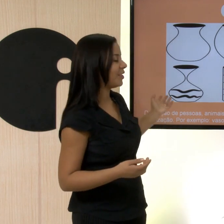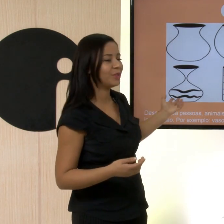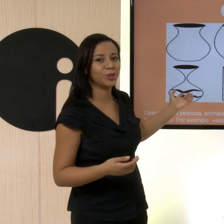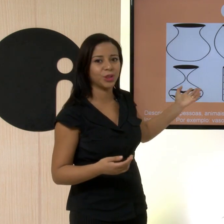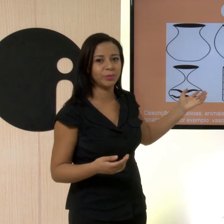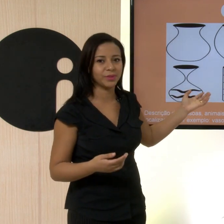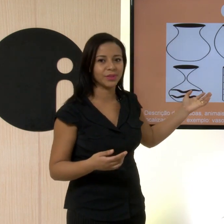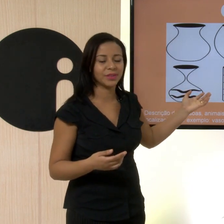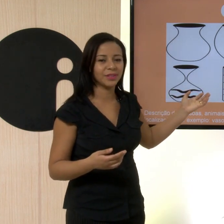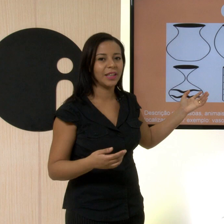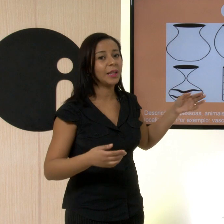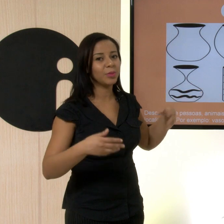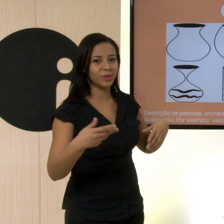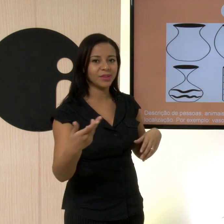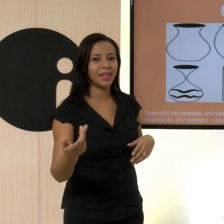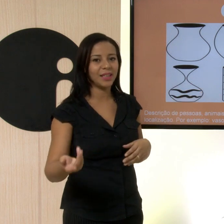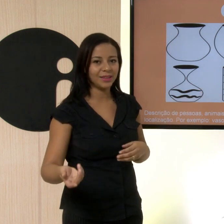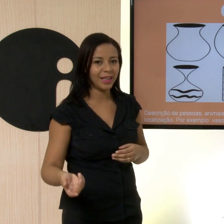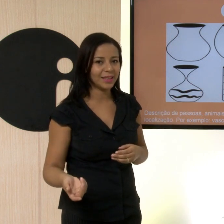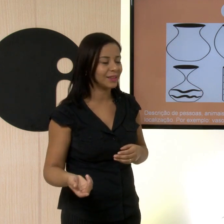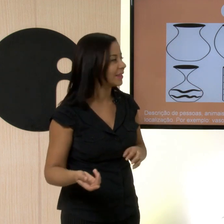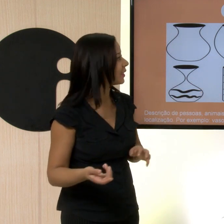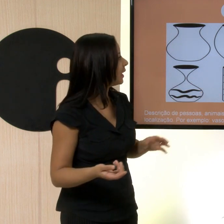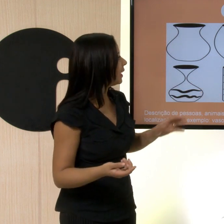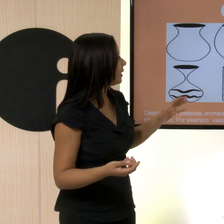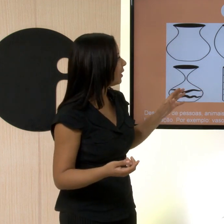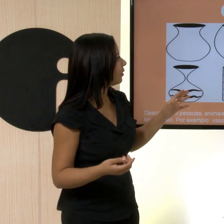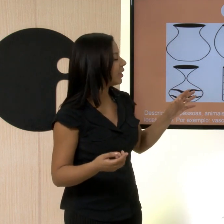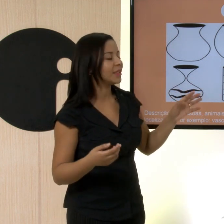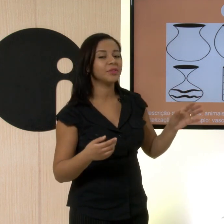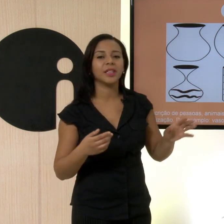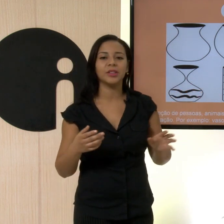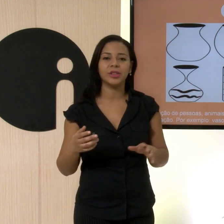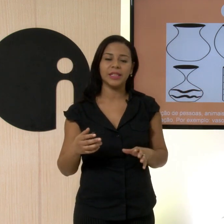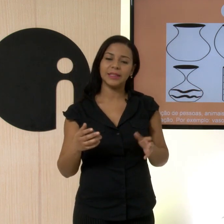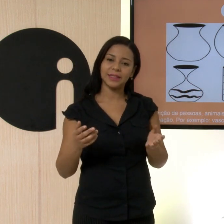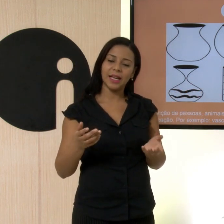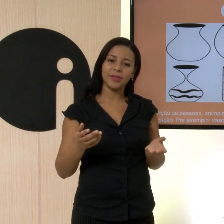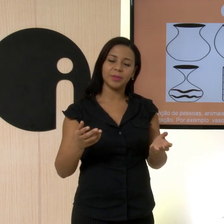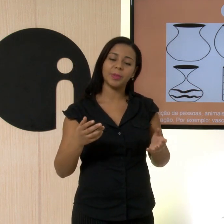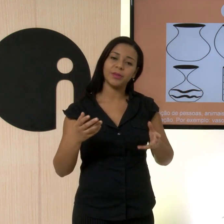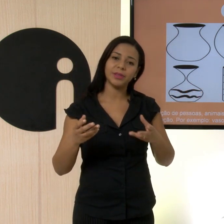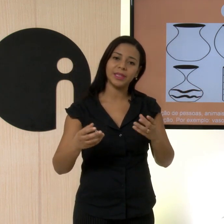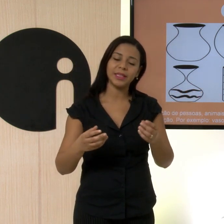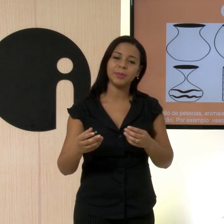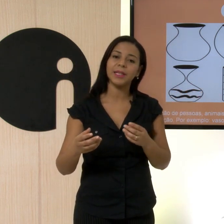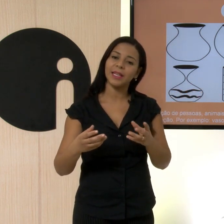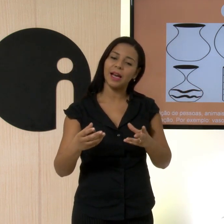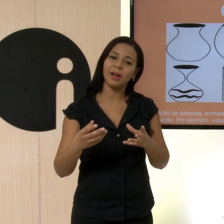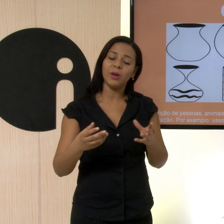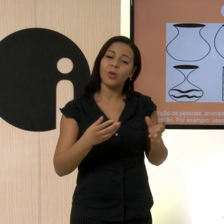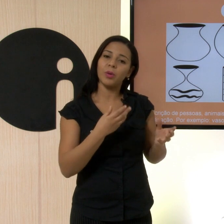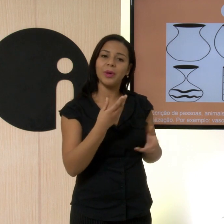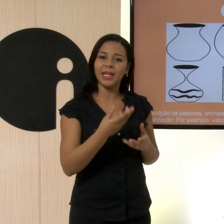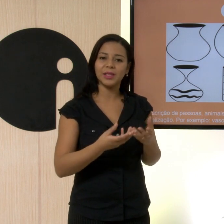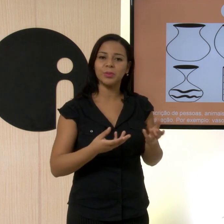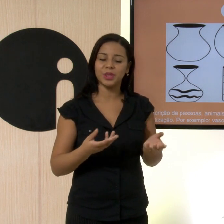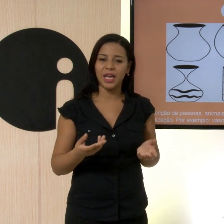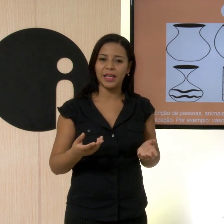diversos tipos. E muitos além desses. Então, o classificador ele serve para você explicar como é esse objeto,